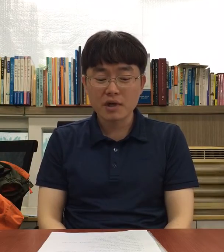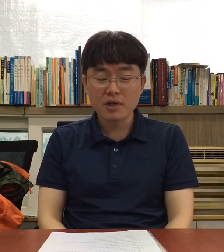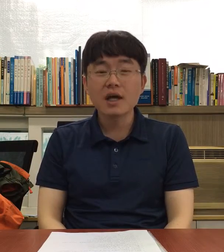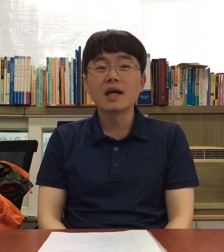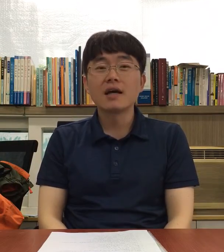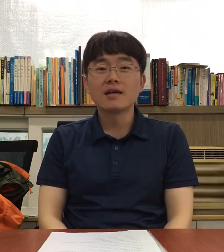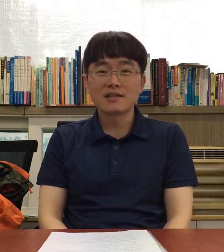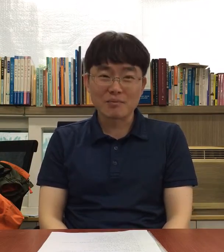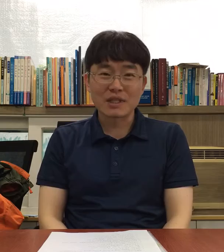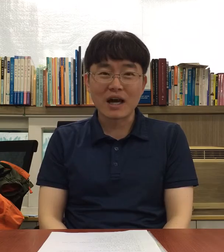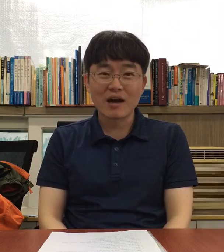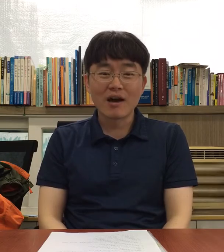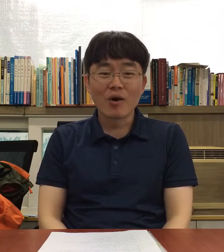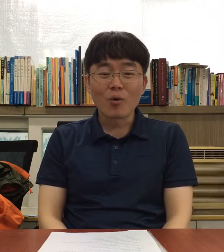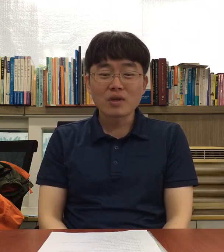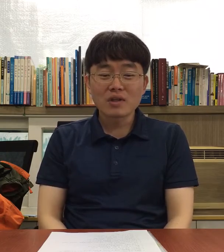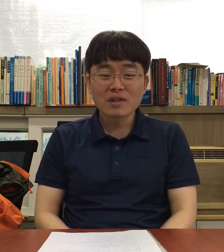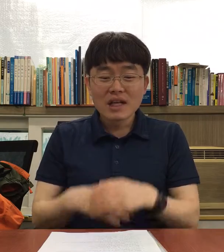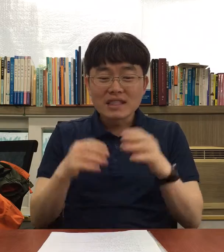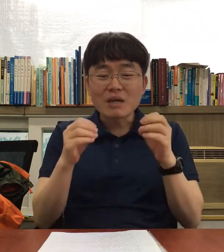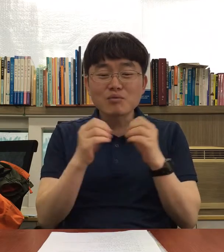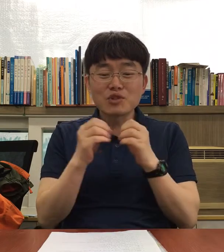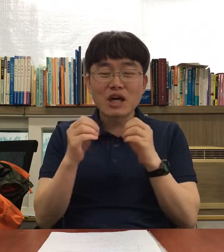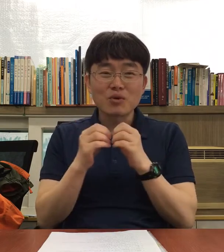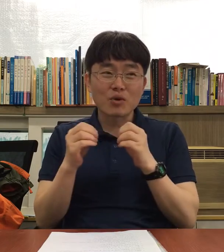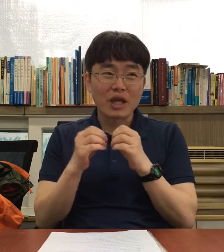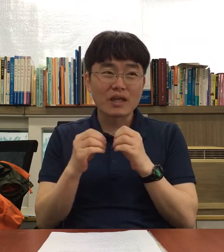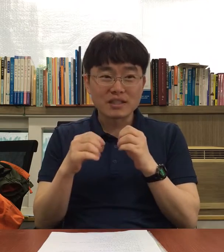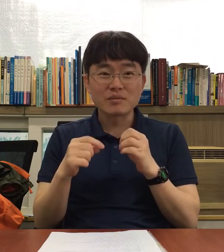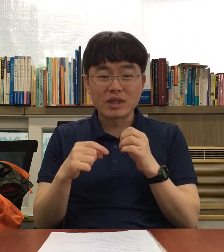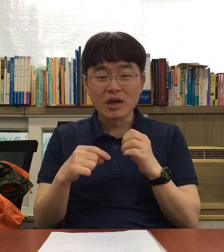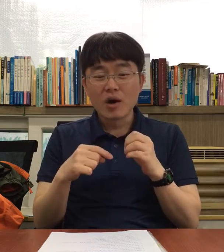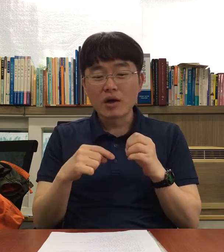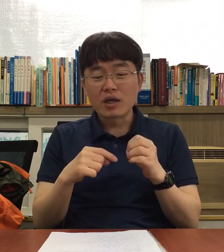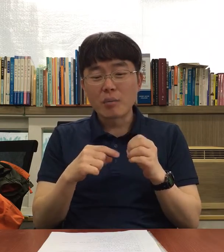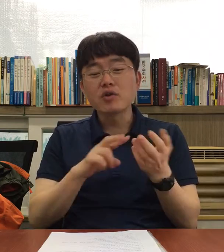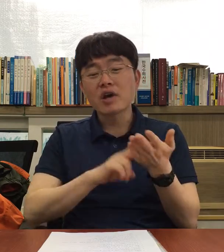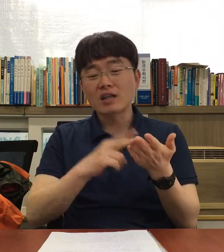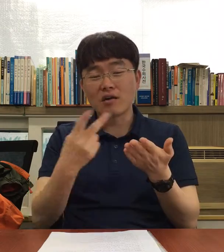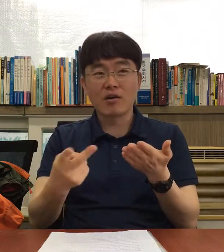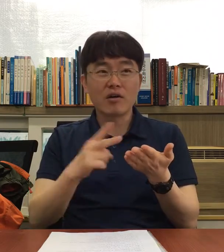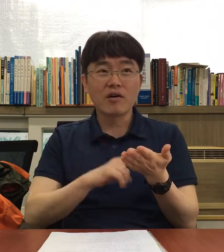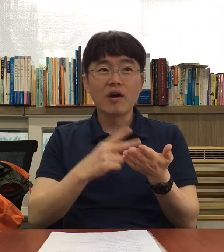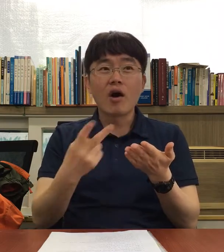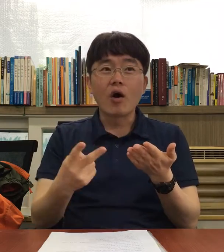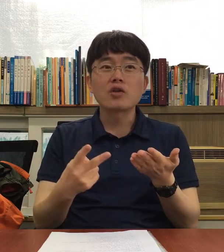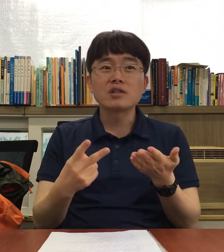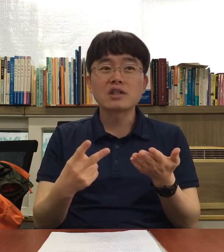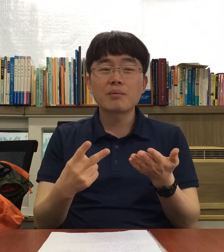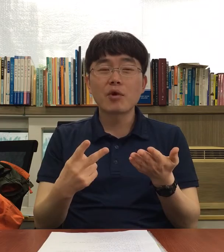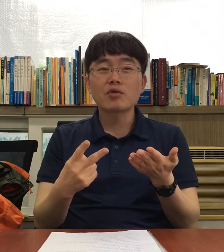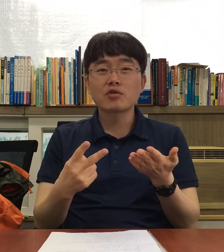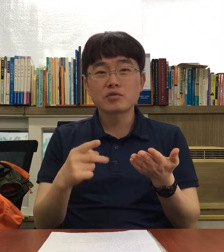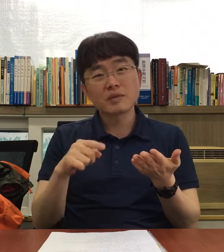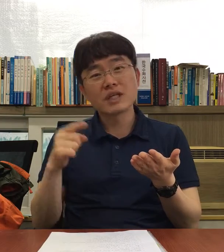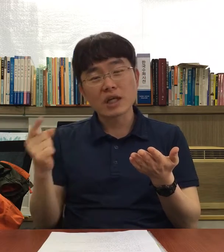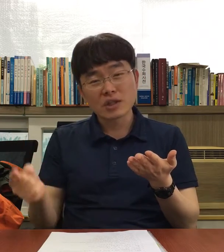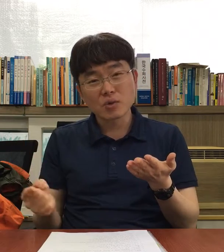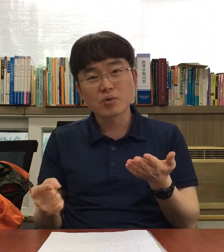주시면 됩니다. 오늘은 짧은 문장으로 이렇게 지금 이제 이걸 번역하는 거 어떤 식의 표현이 가장